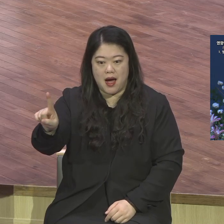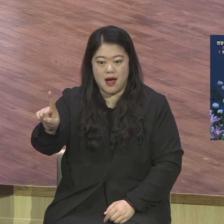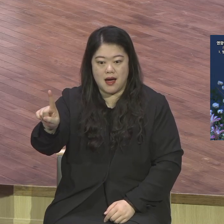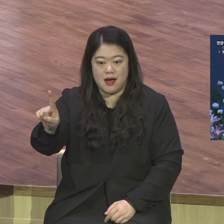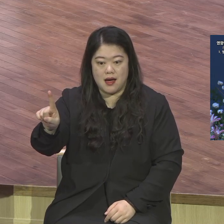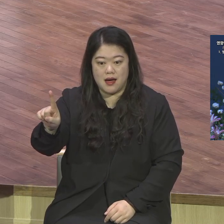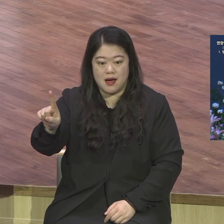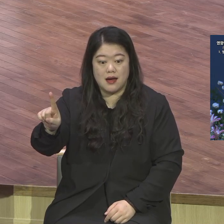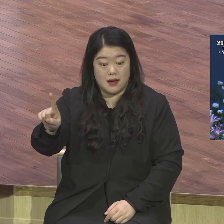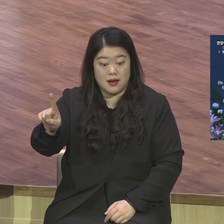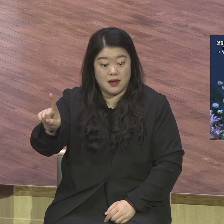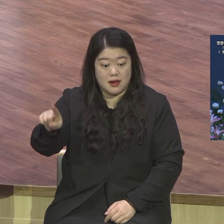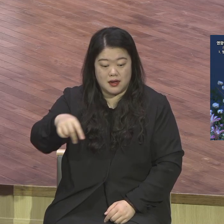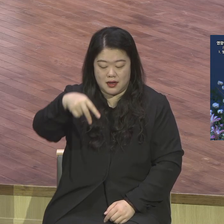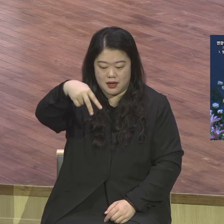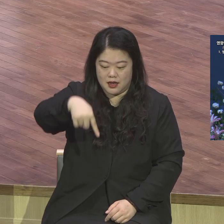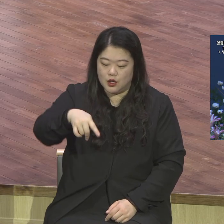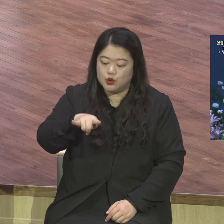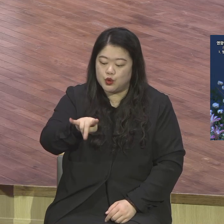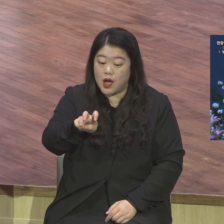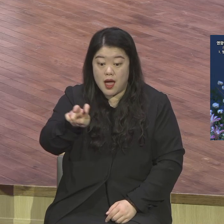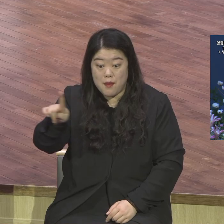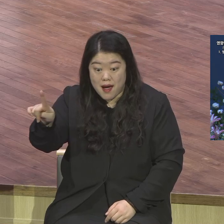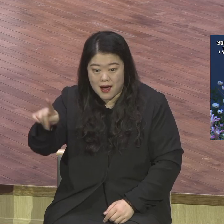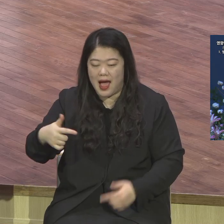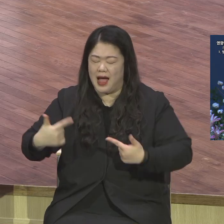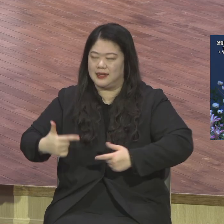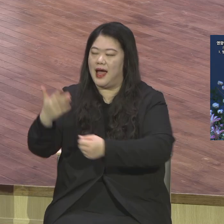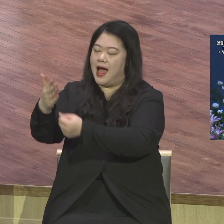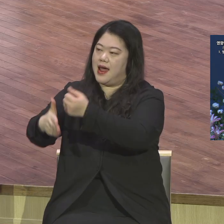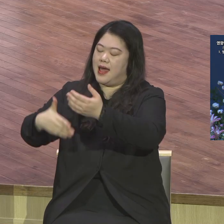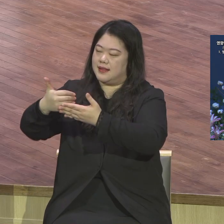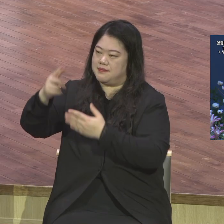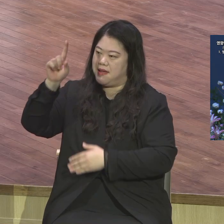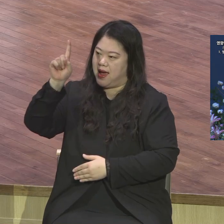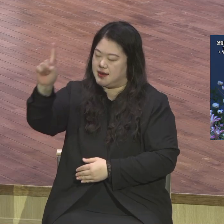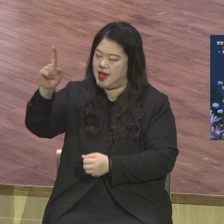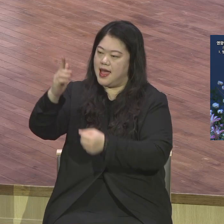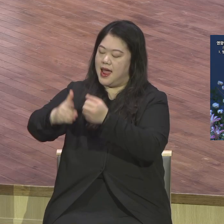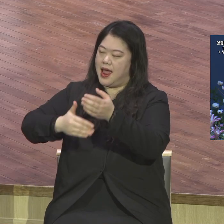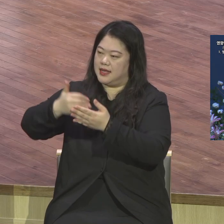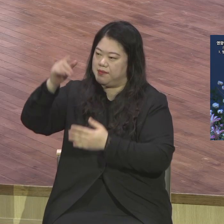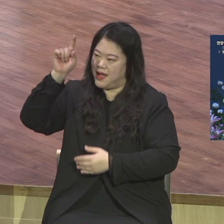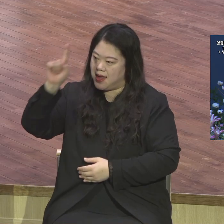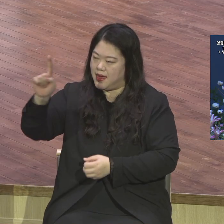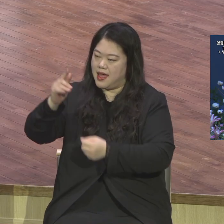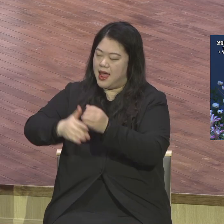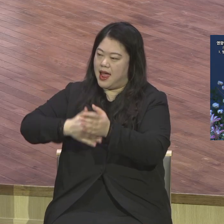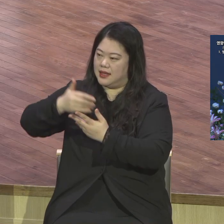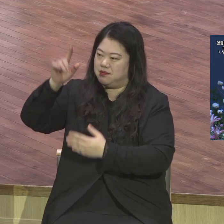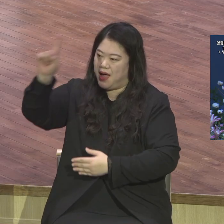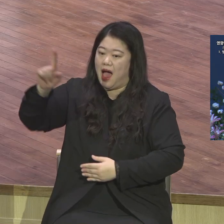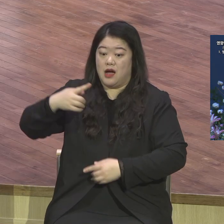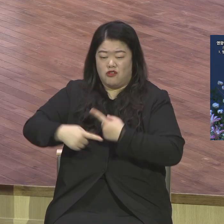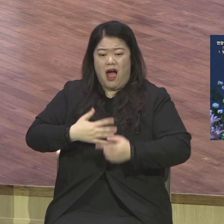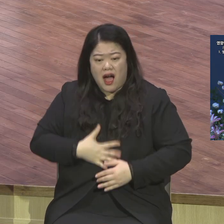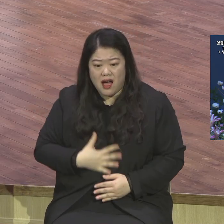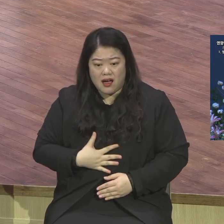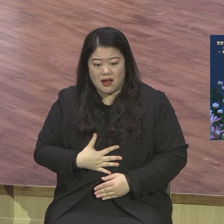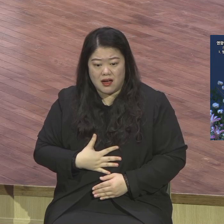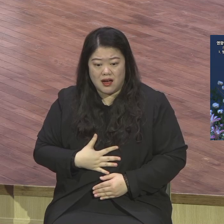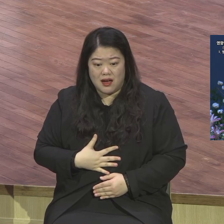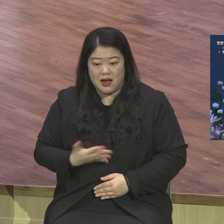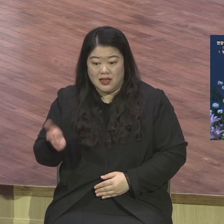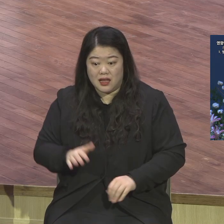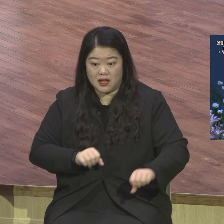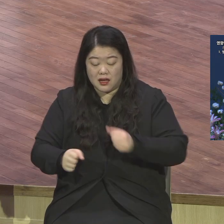이렇게 고백하면서도 삶 속에서는 어떤 믿음의 영향력도 입히지 못했어요. 이스라엘